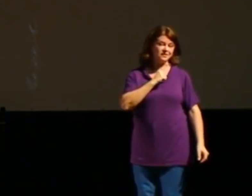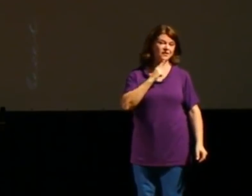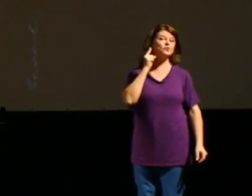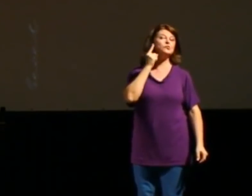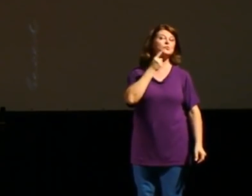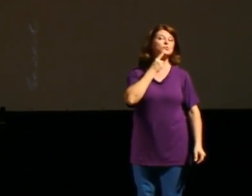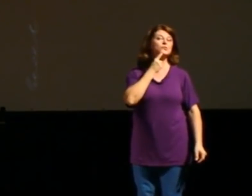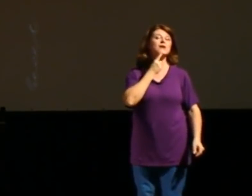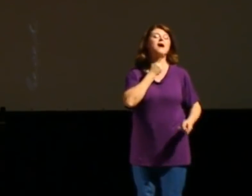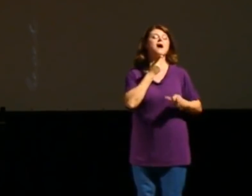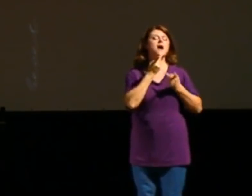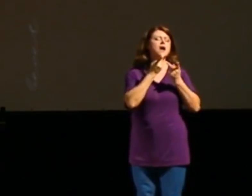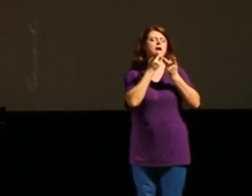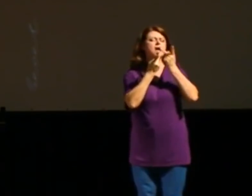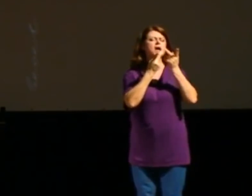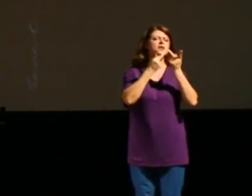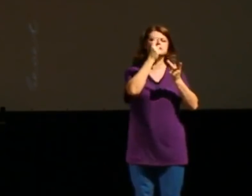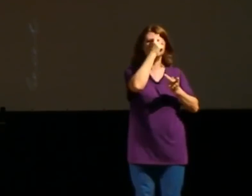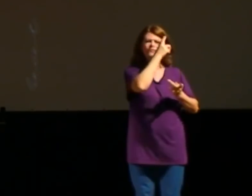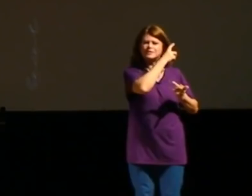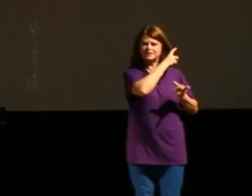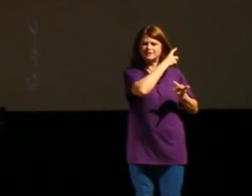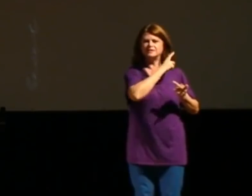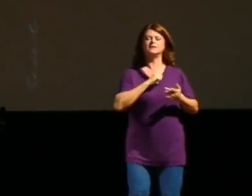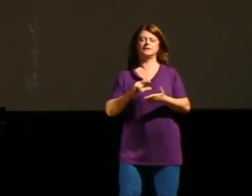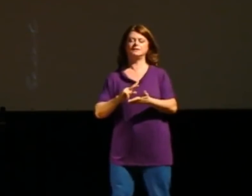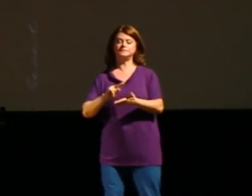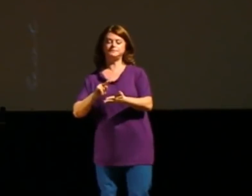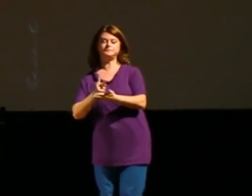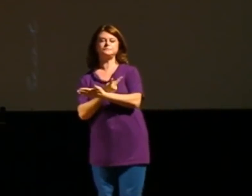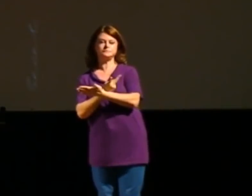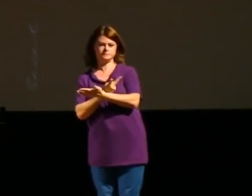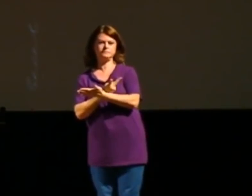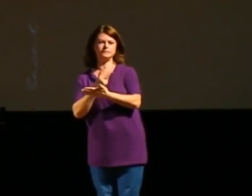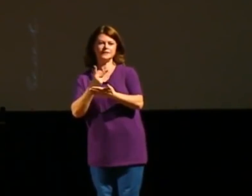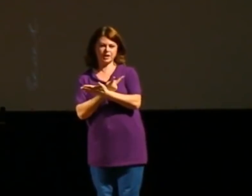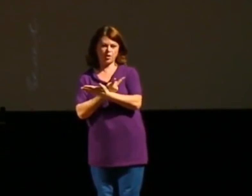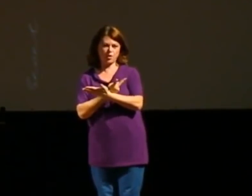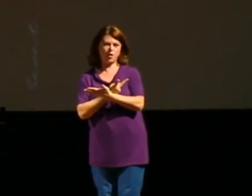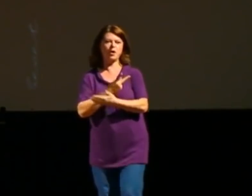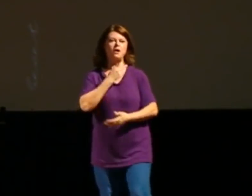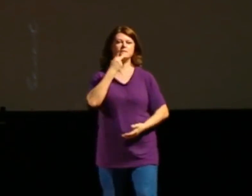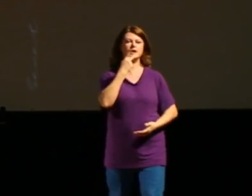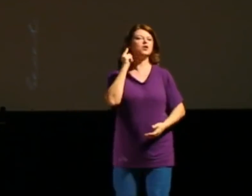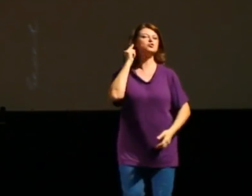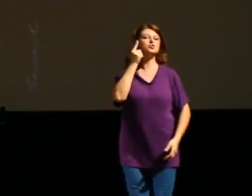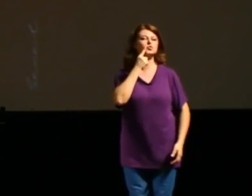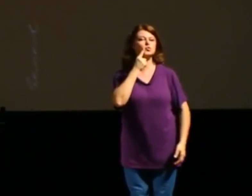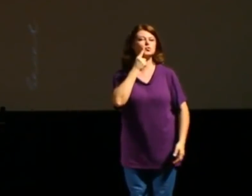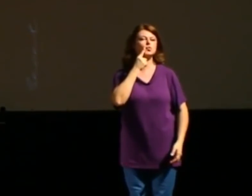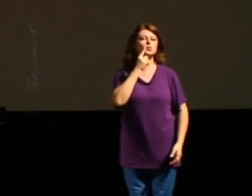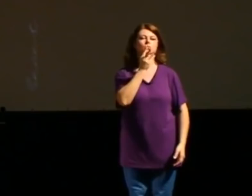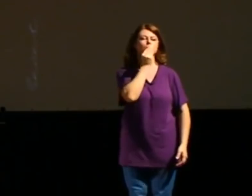gago. Para que você saiba, é um erro dizer que a pessoa é surdo, ele é surdo-mudo. Não é